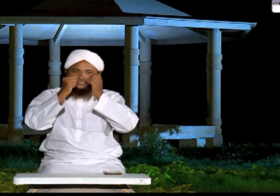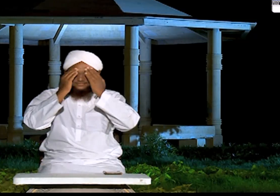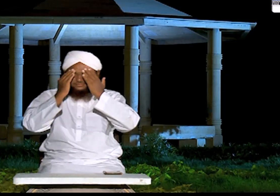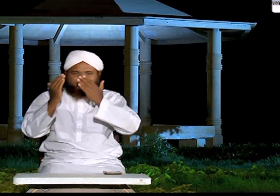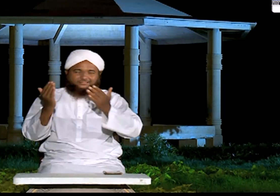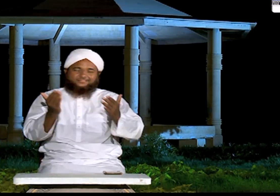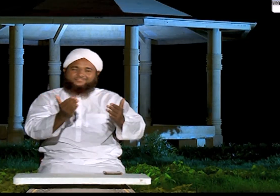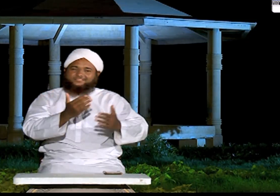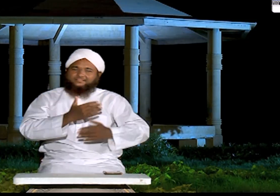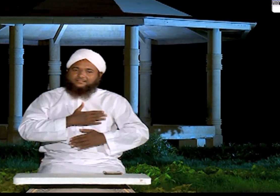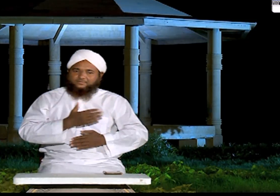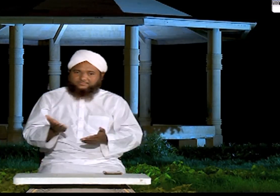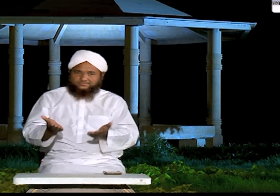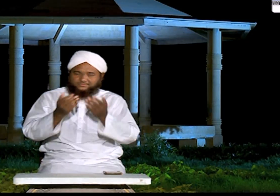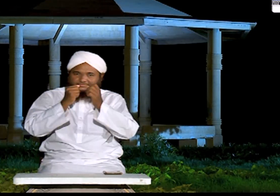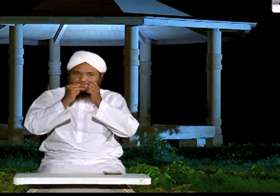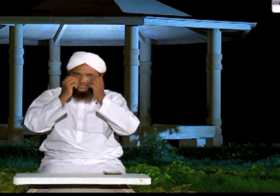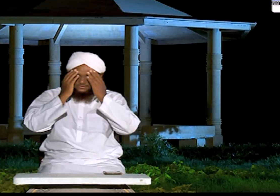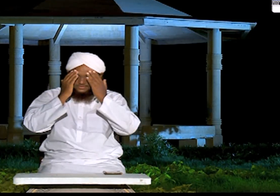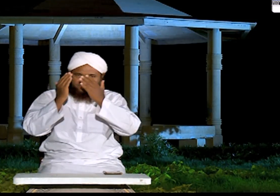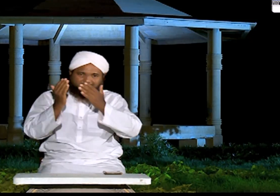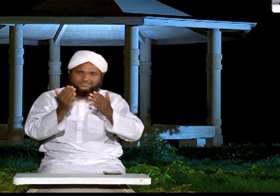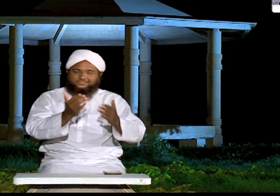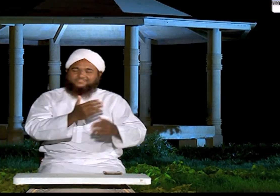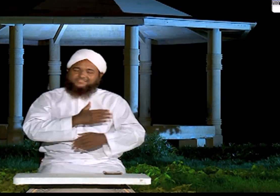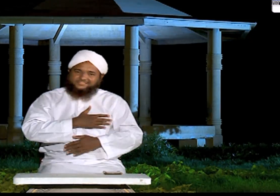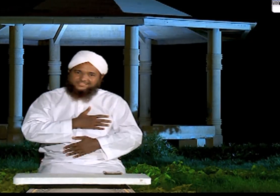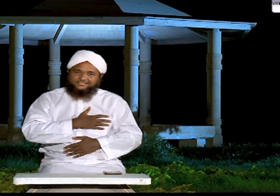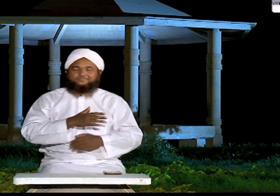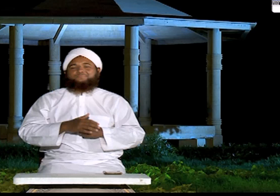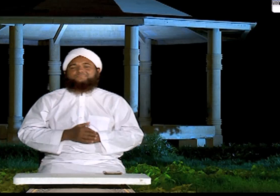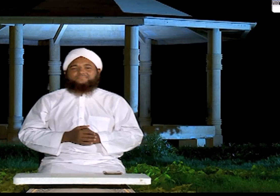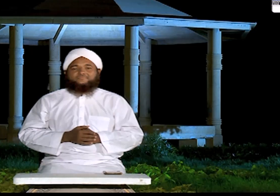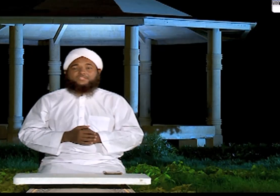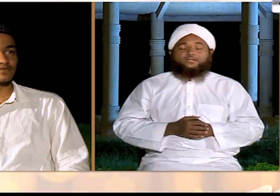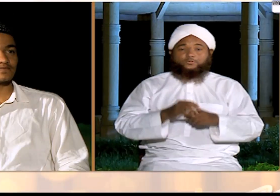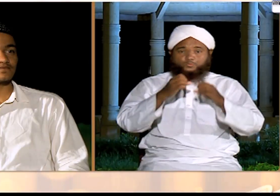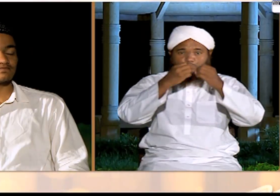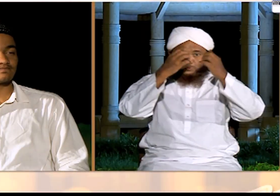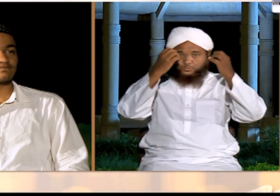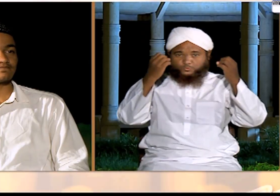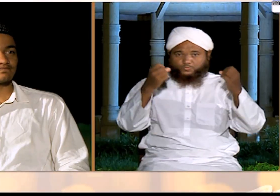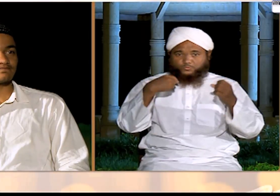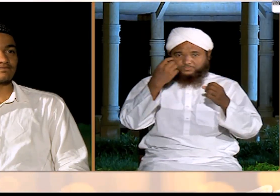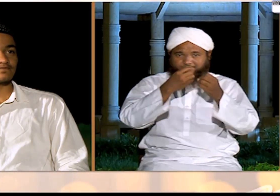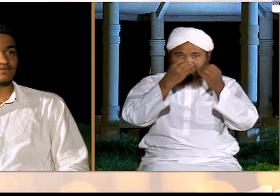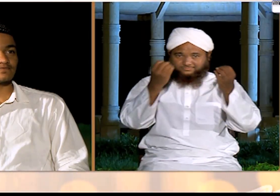علیہ وآلہ وصحبی وسلم نور سے جگمگاتا چہرہ